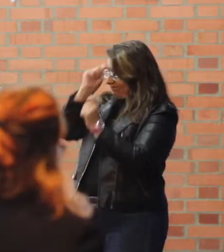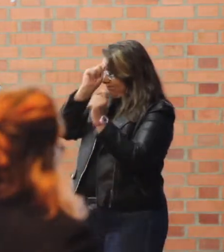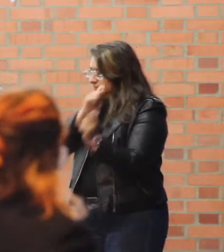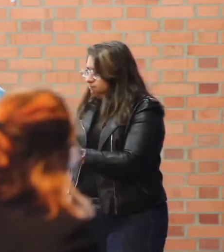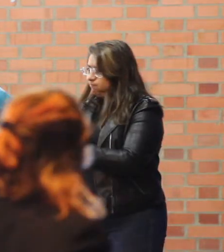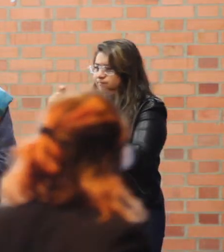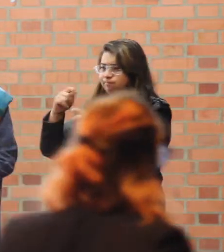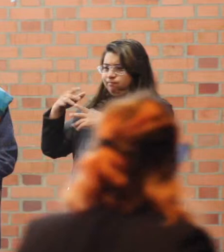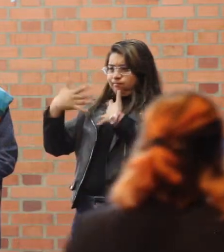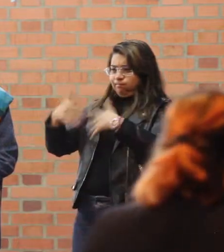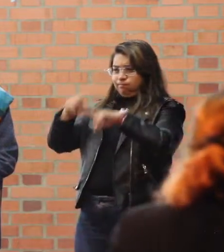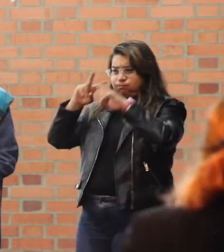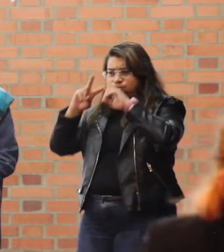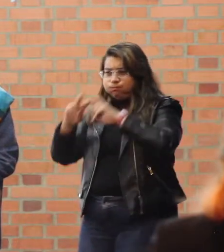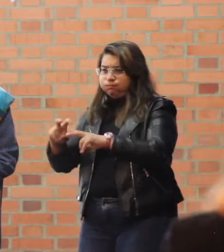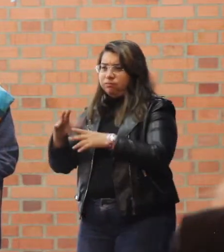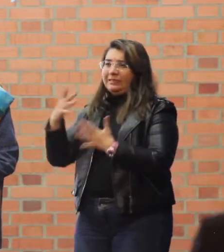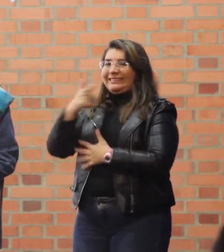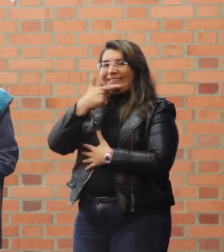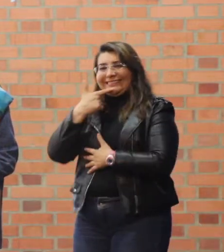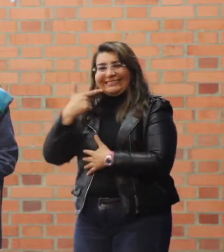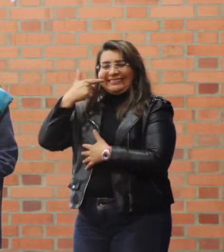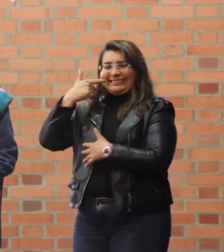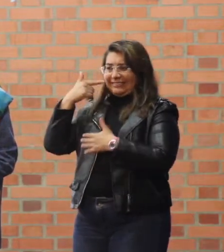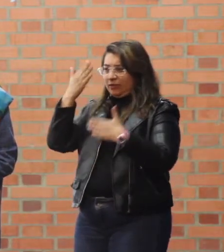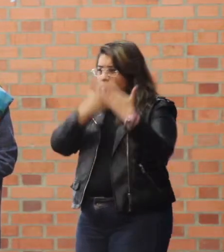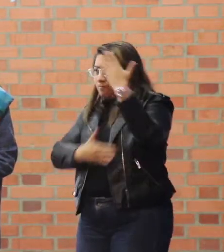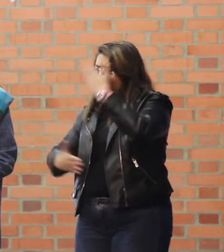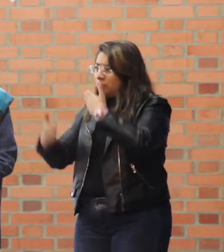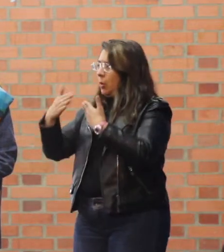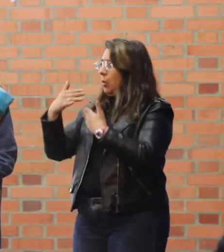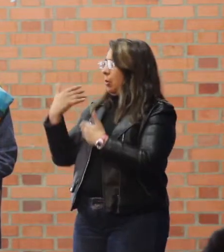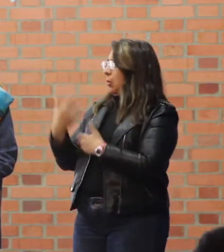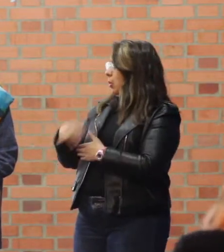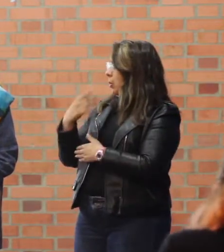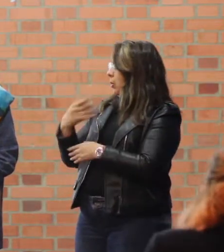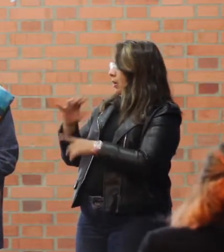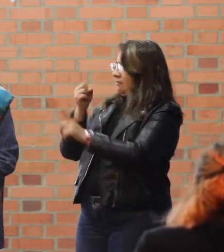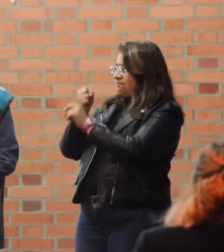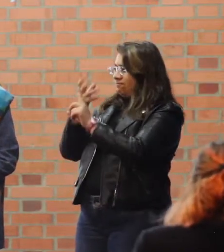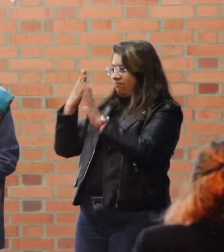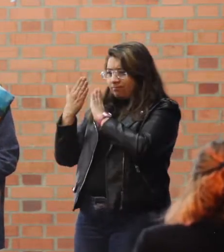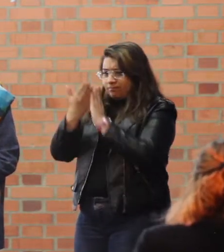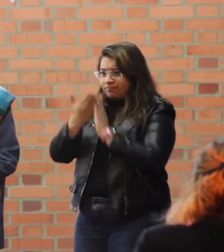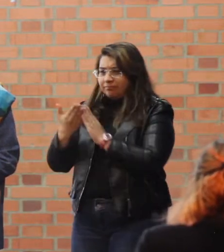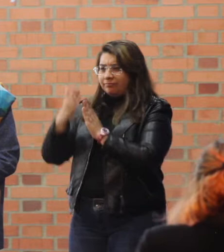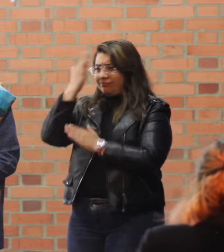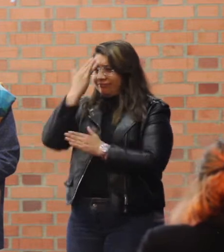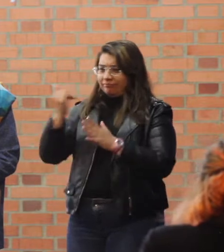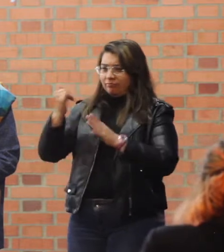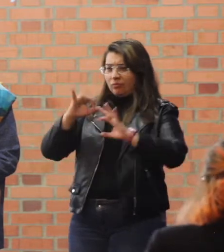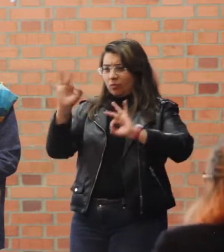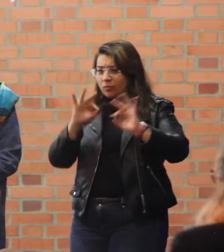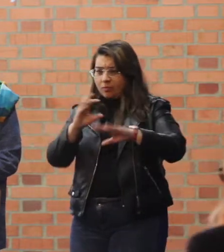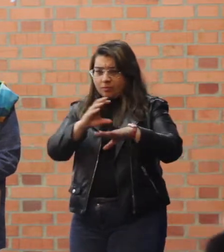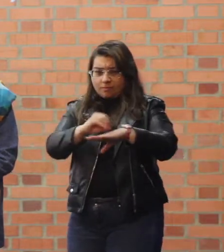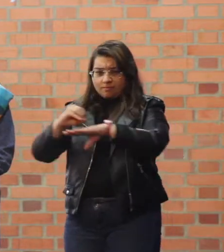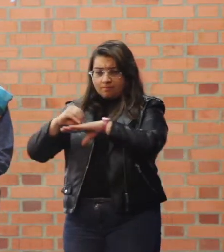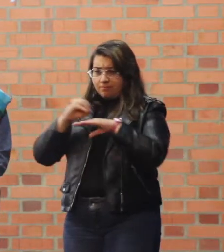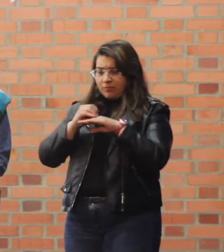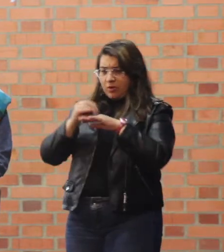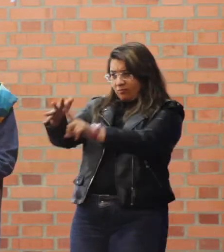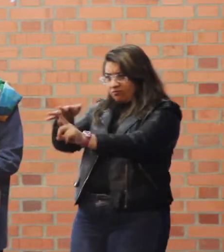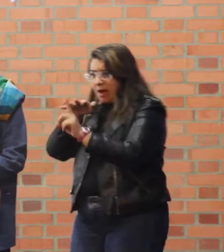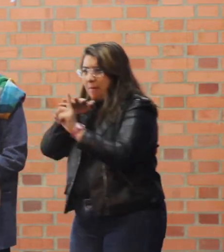intelectual de luz y bartender para recompensar trabajos académicos organizativos o de